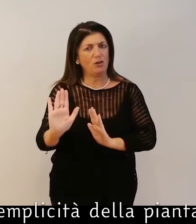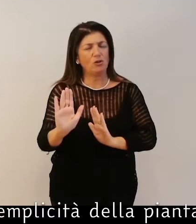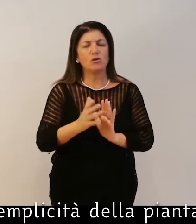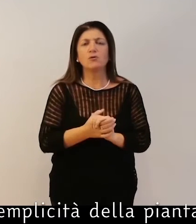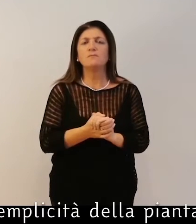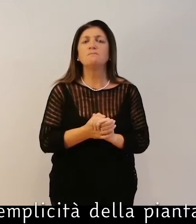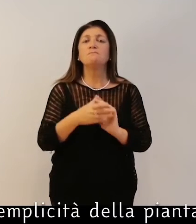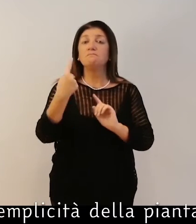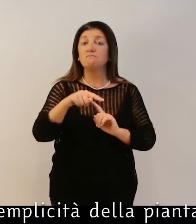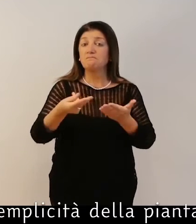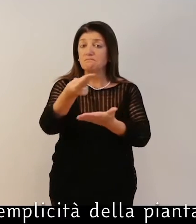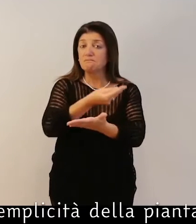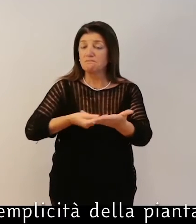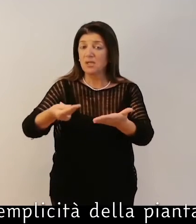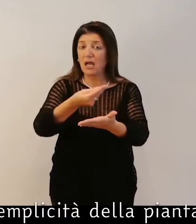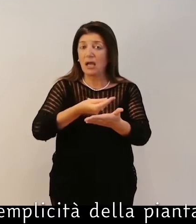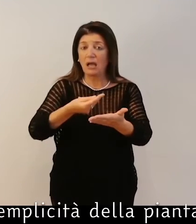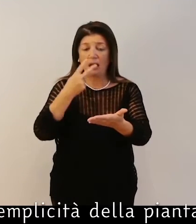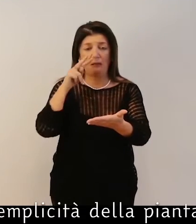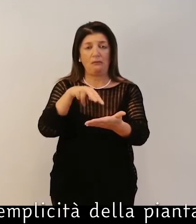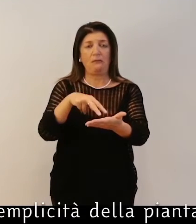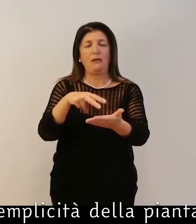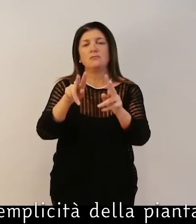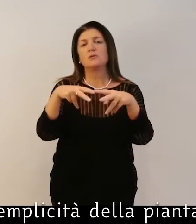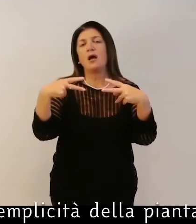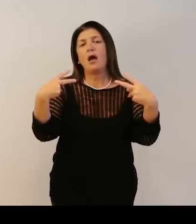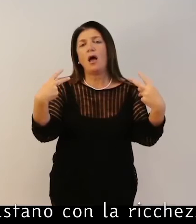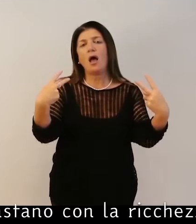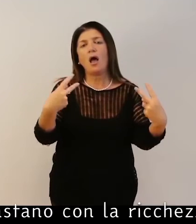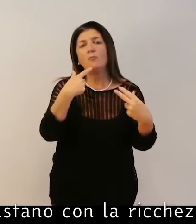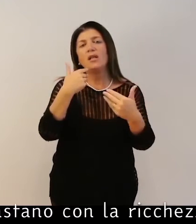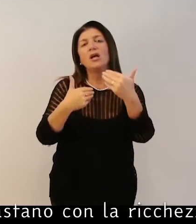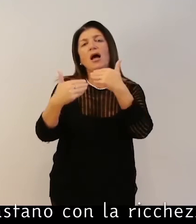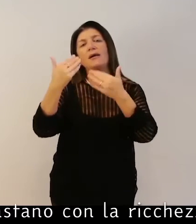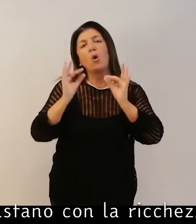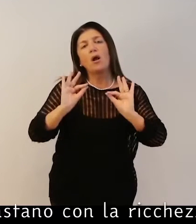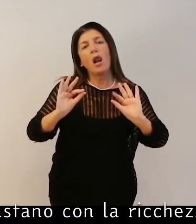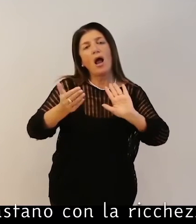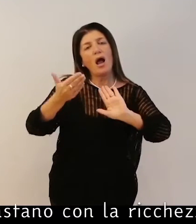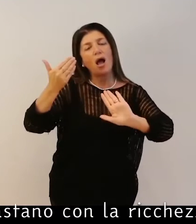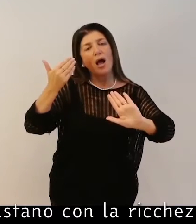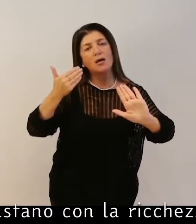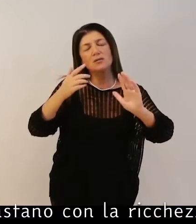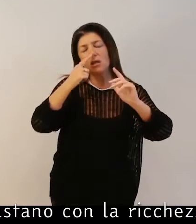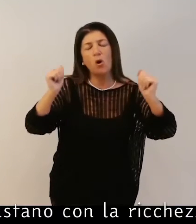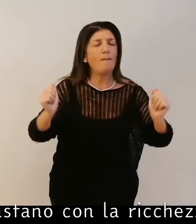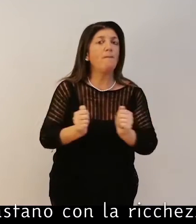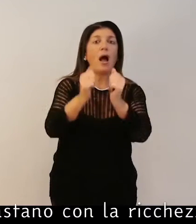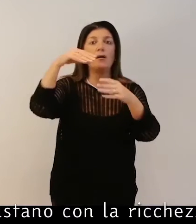La semplicità della pianta e il quasi spoglio prospetto neoclassico contrastano con la ricchezza